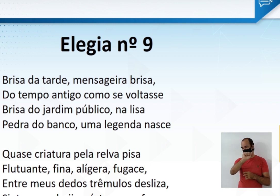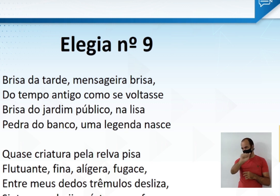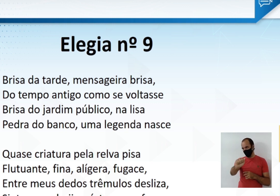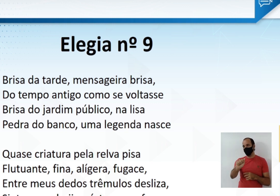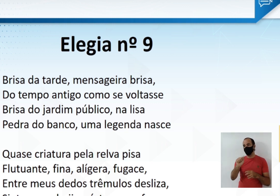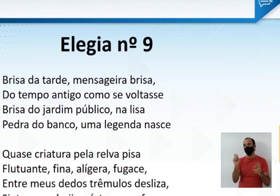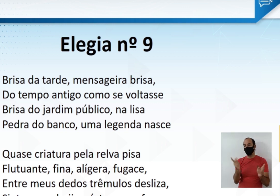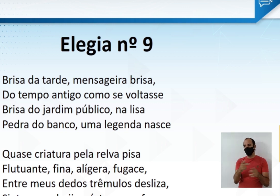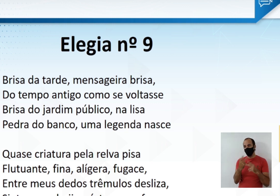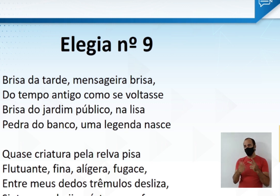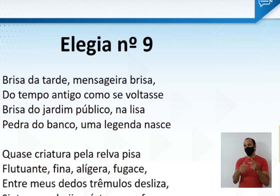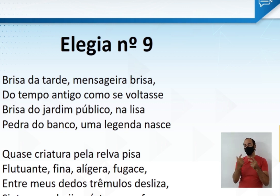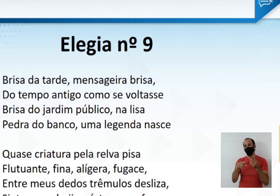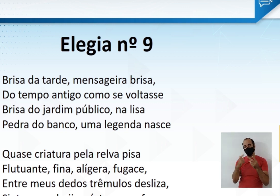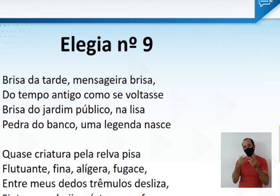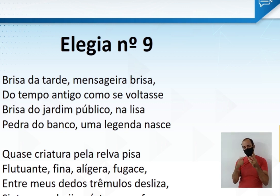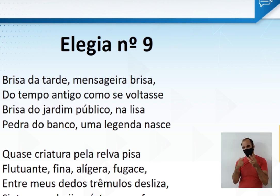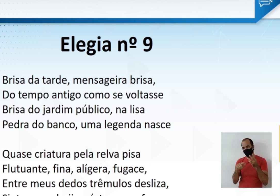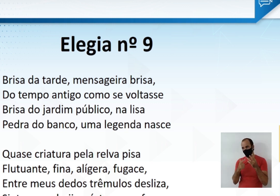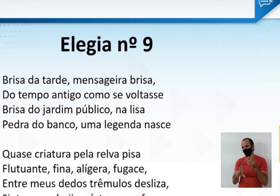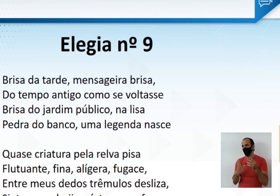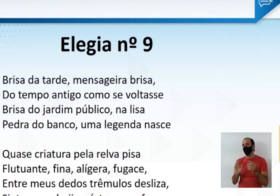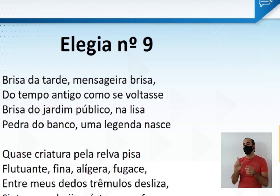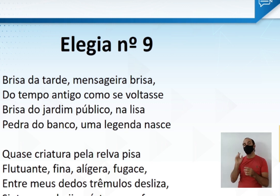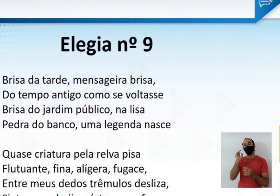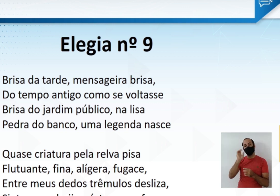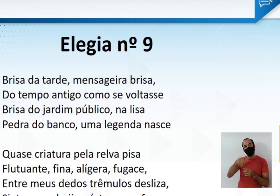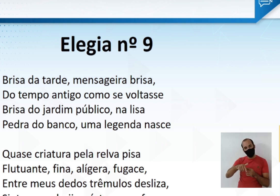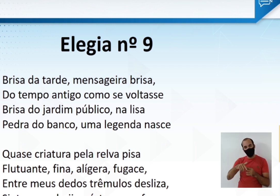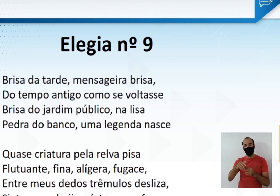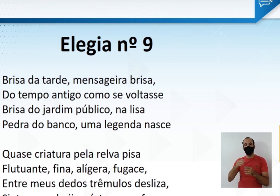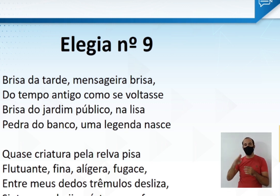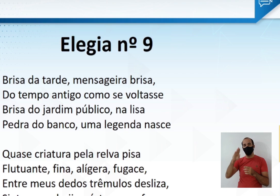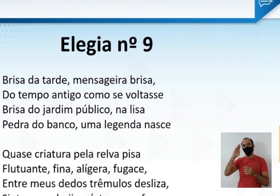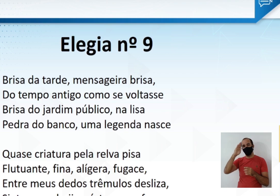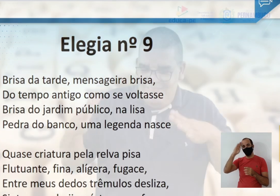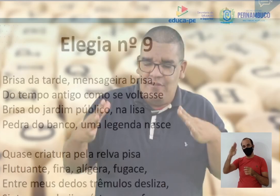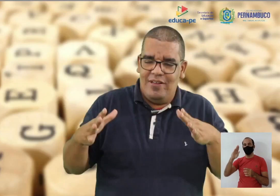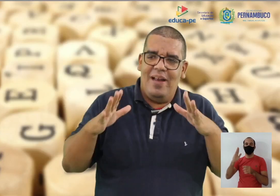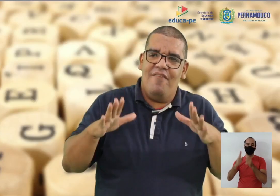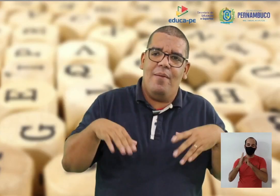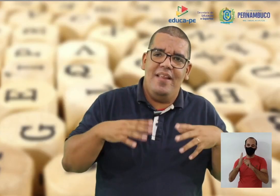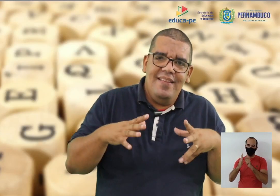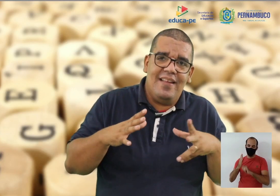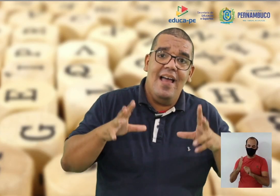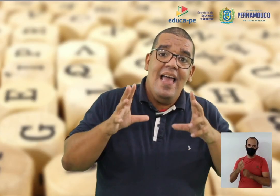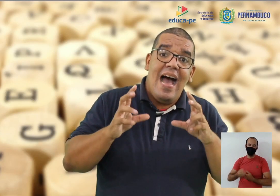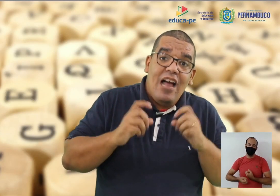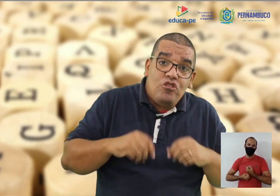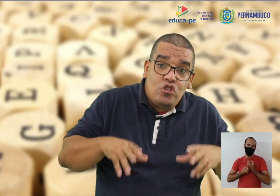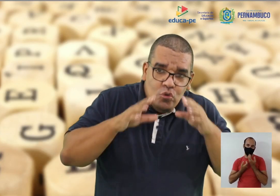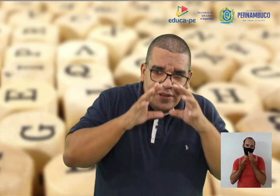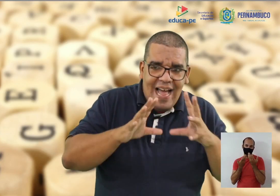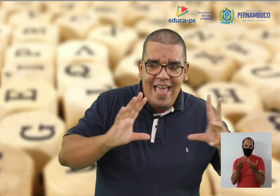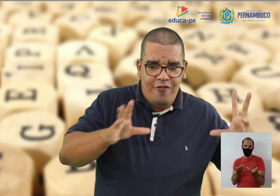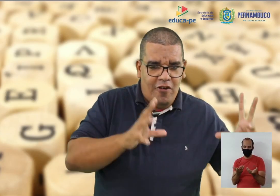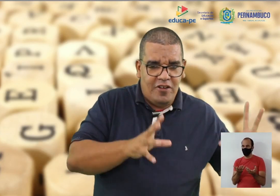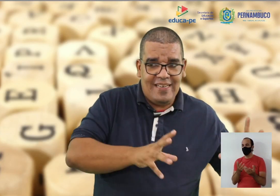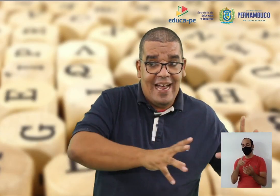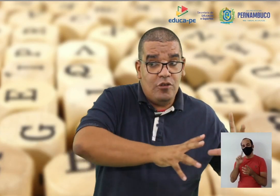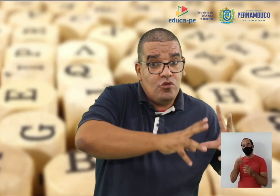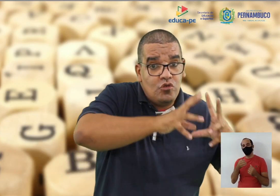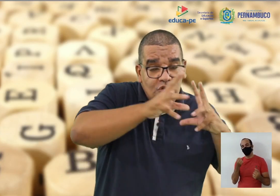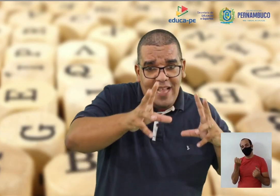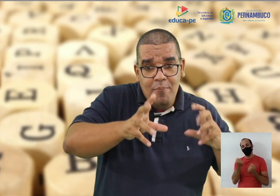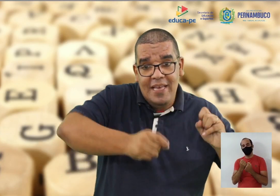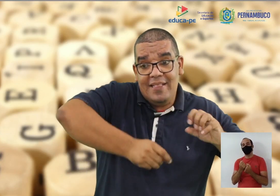essa repetição, ela é um mecanismo produtor de sentido. No caso aí, a repetição da palavra brisa ajuda a